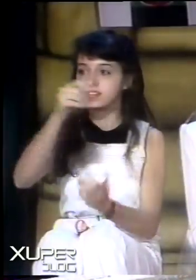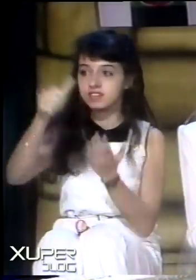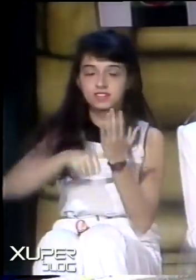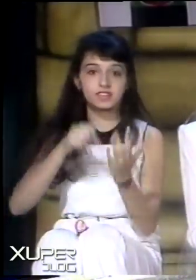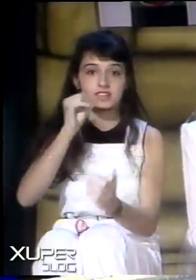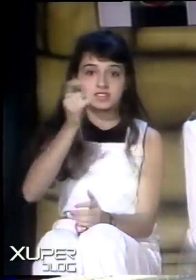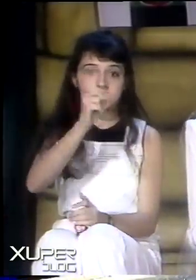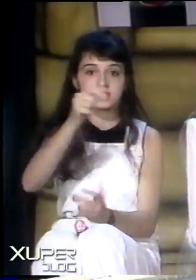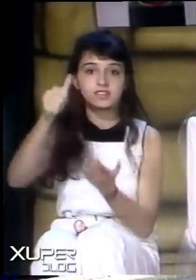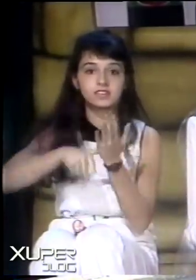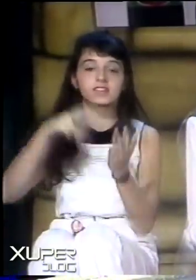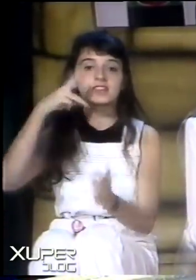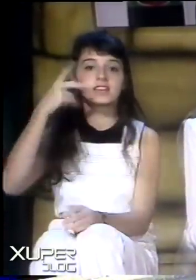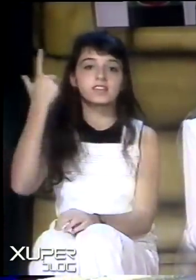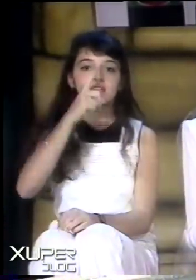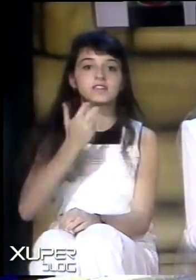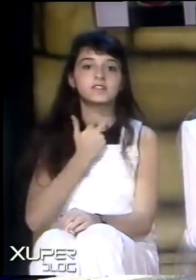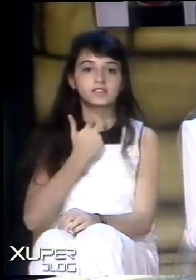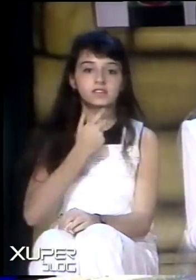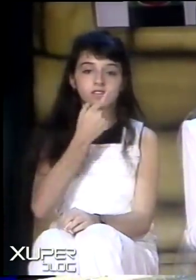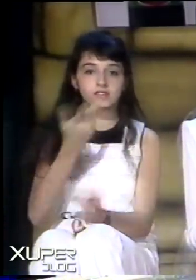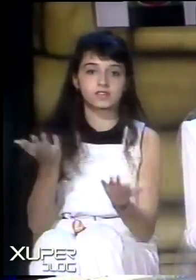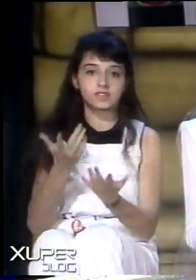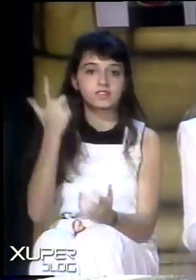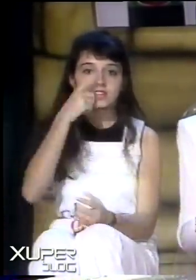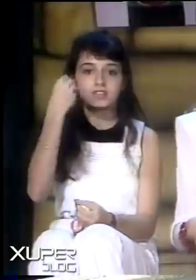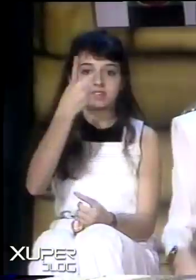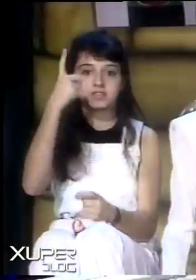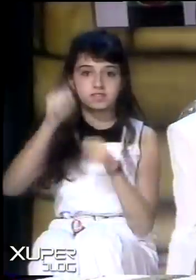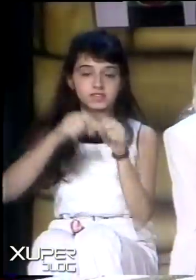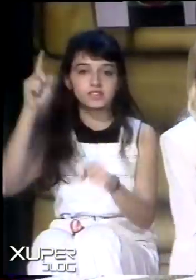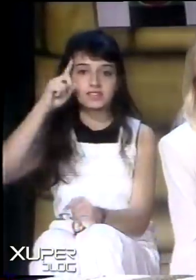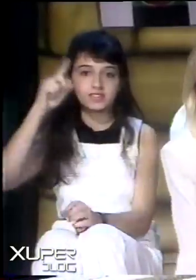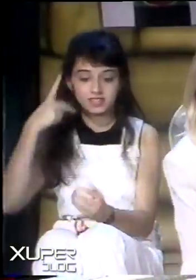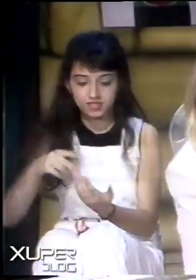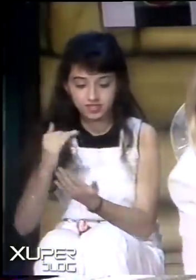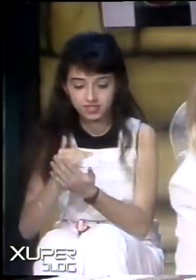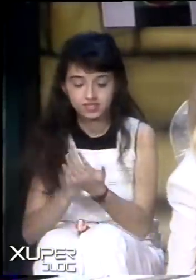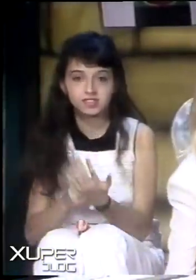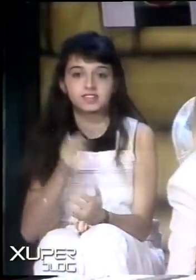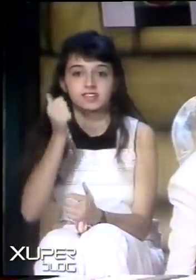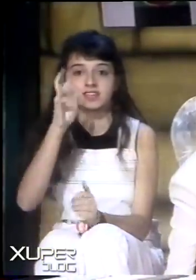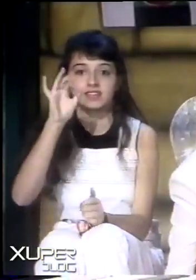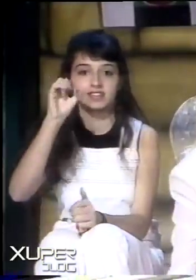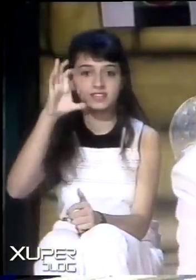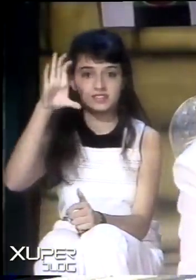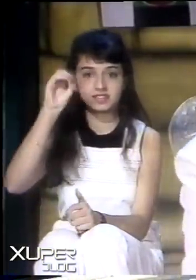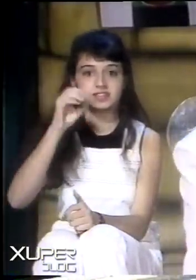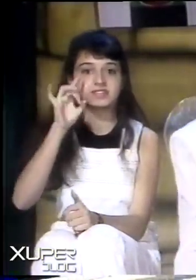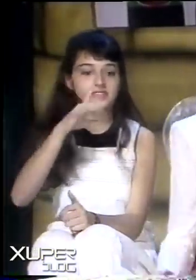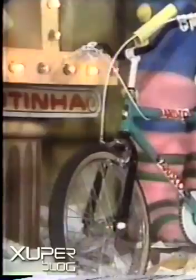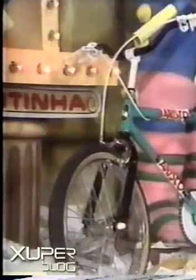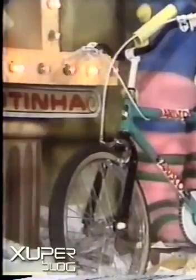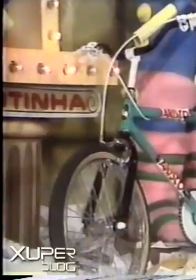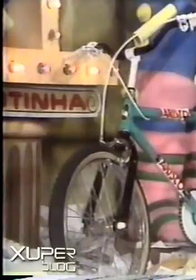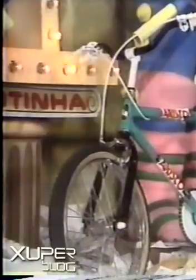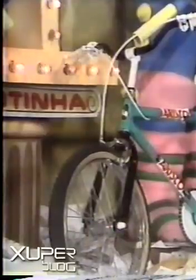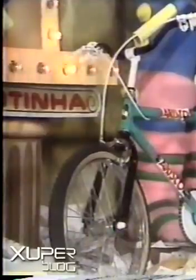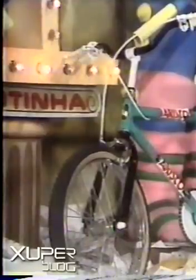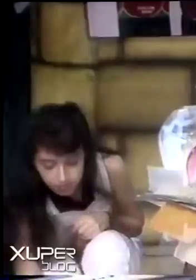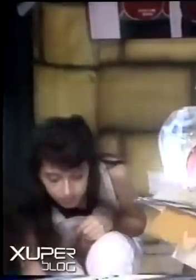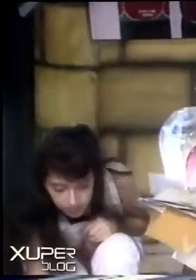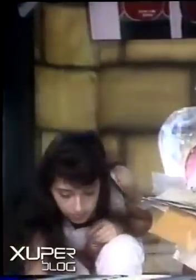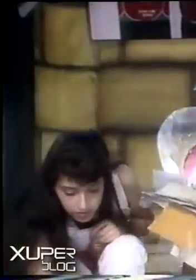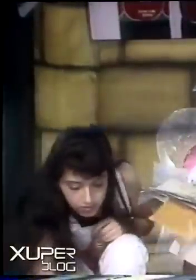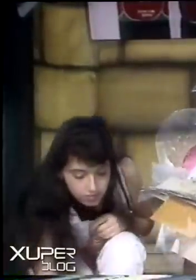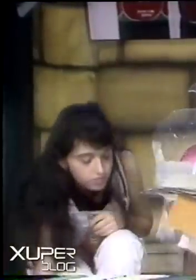pra cá. Quem não escreve, não ganha, não tem jeito. E aqui saiu uma bicicleta por dia no nosso show. Oferecimento Arisco. O tempero que faz o